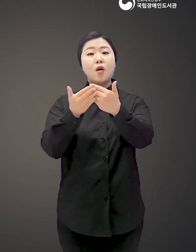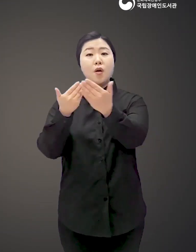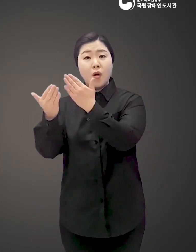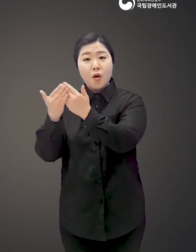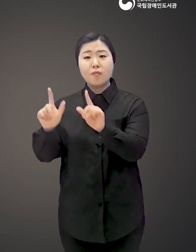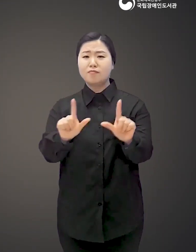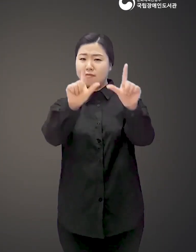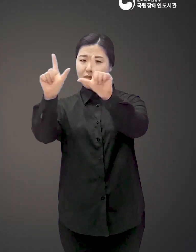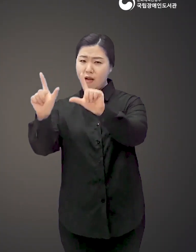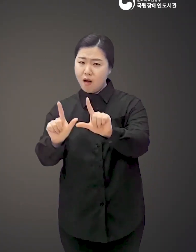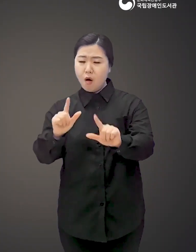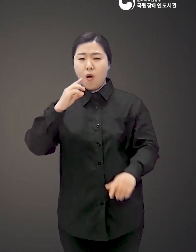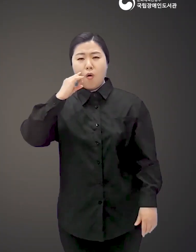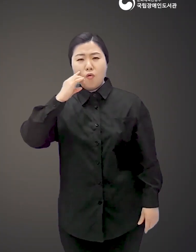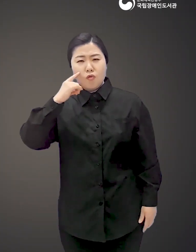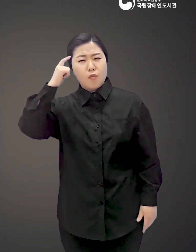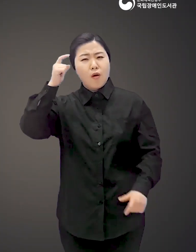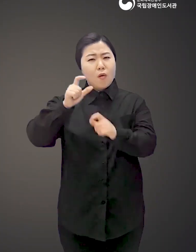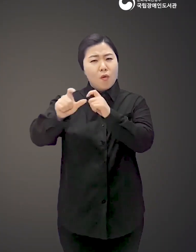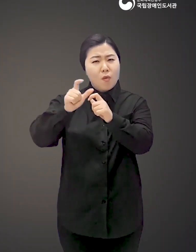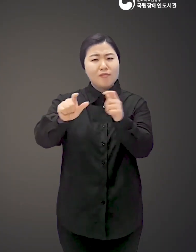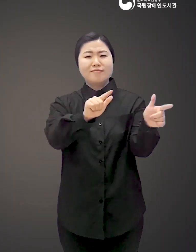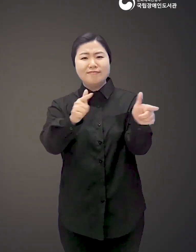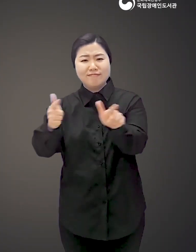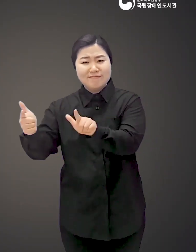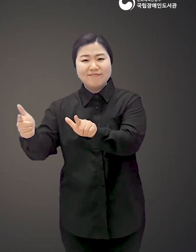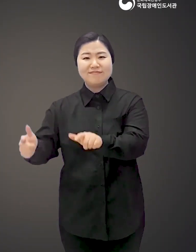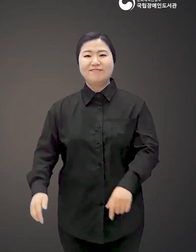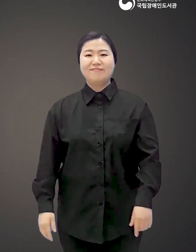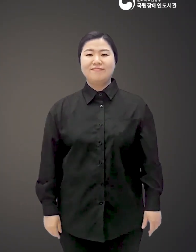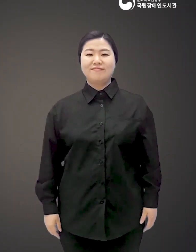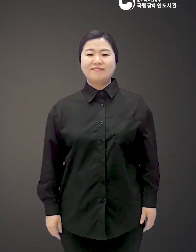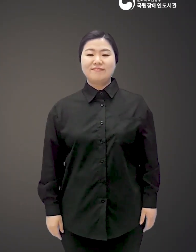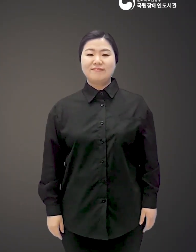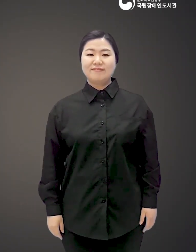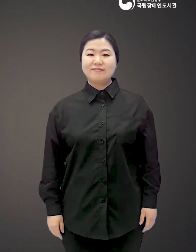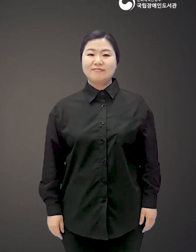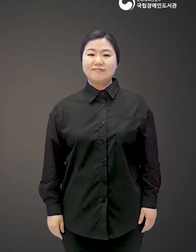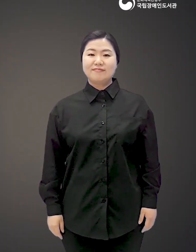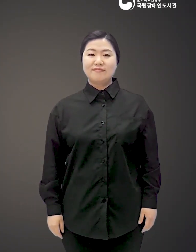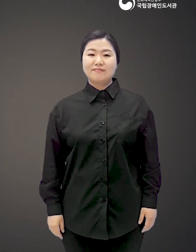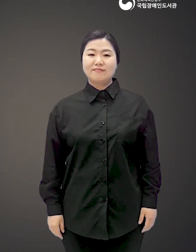우리의 일상 속에 던져지는 수많은 질문과 고민들.